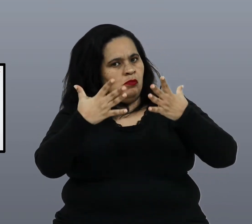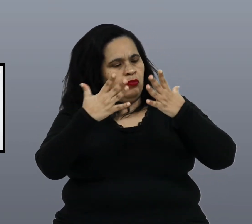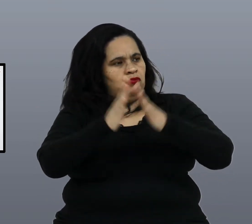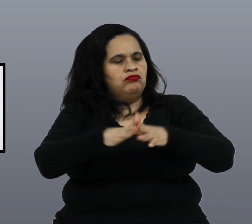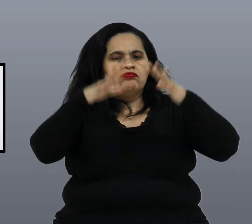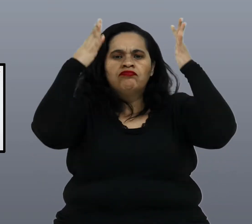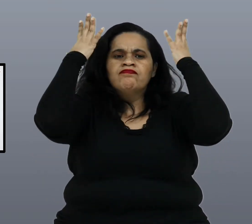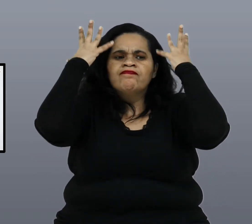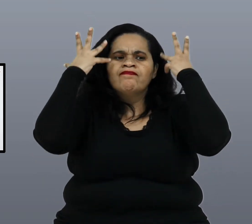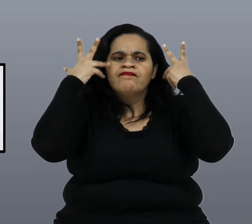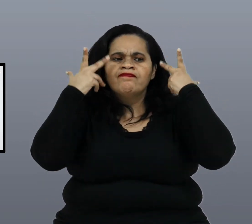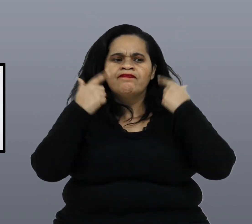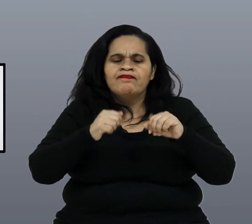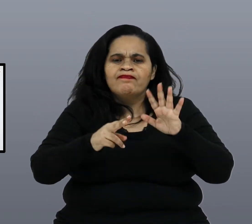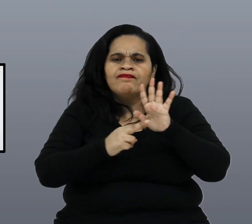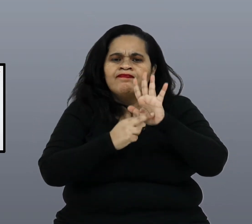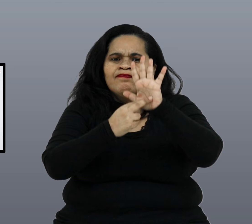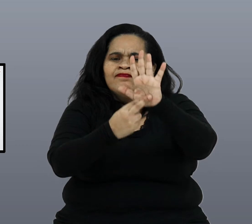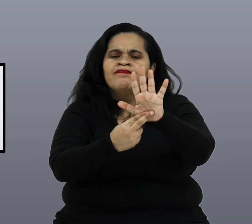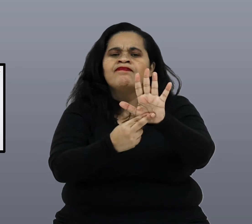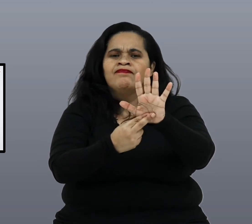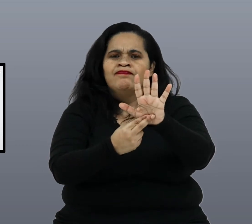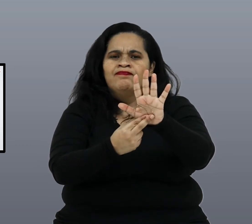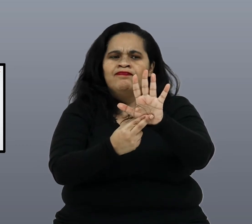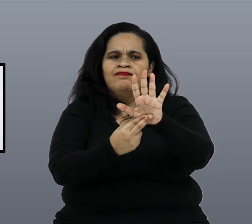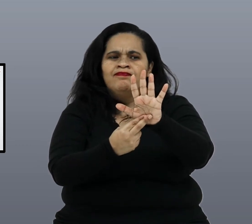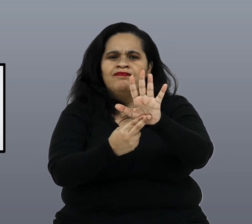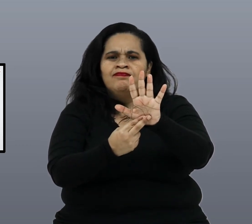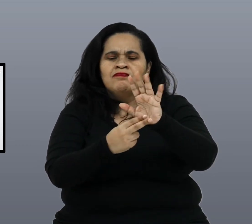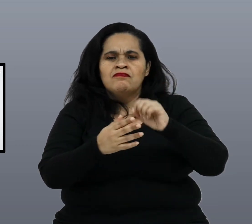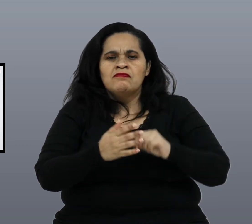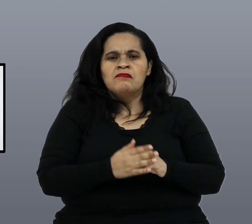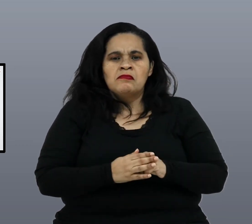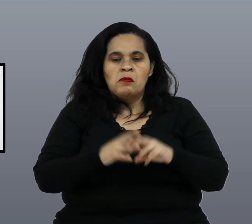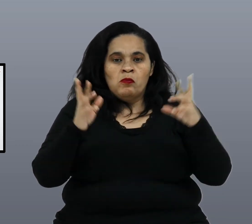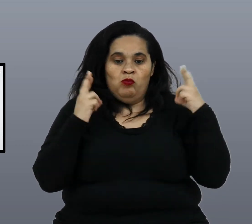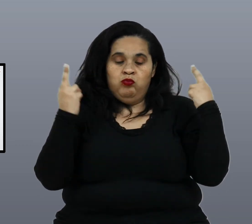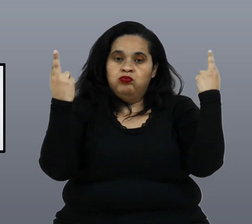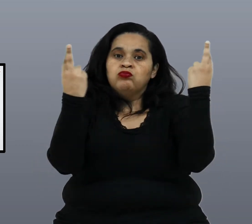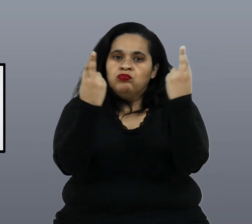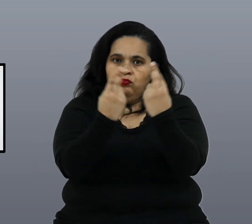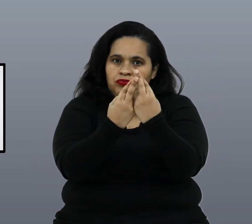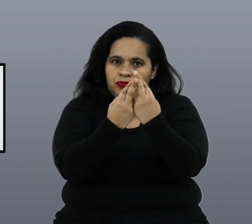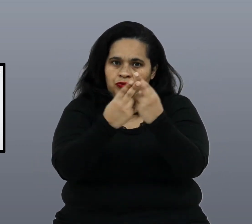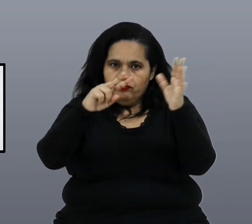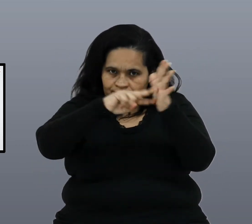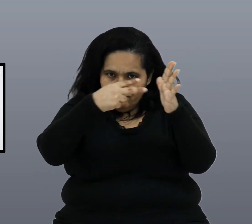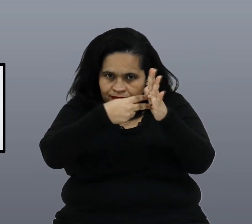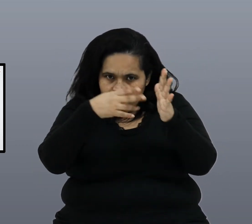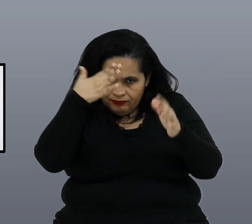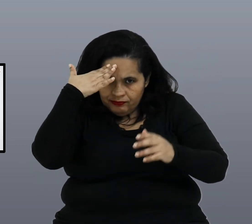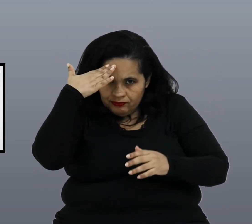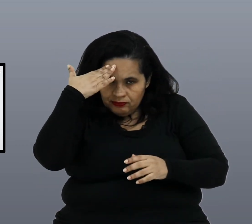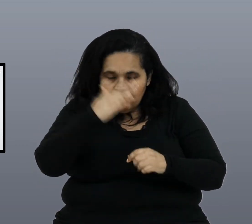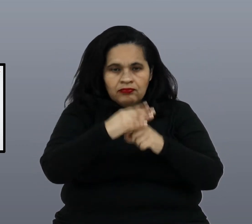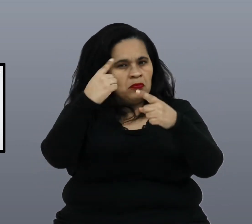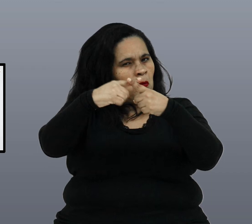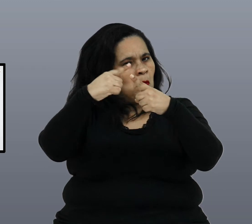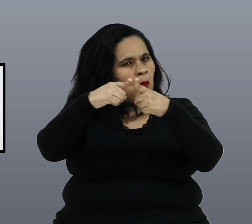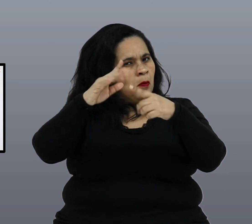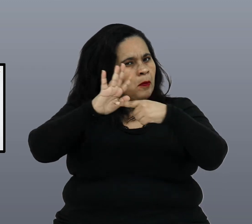estão representando impérios, né? Todos eles estão representando impérios. E nesse caso aqui nós temos uma